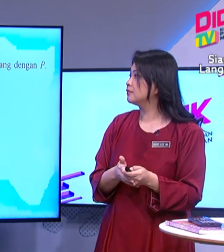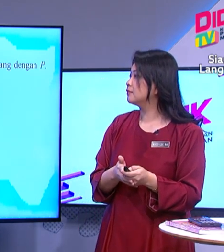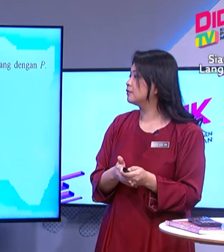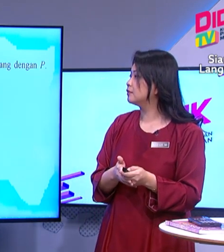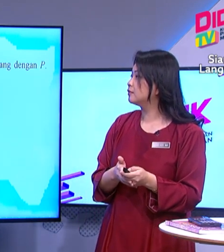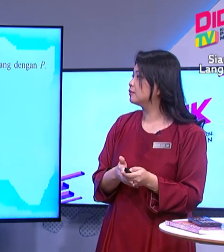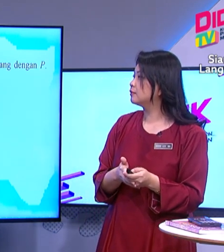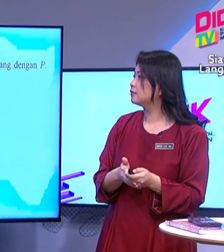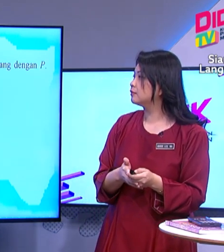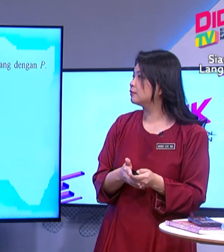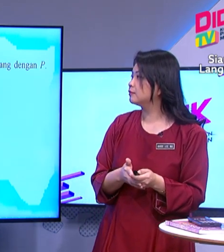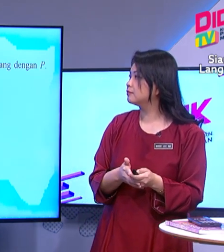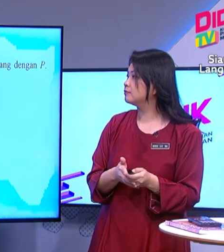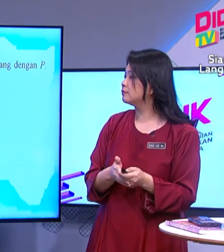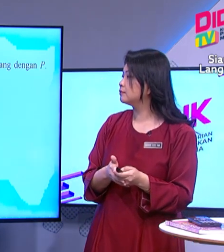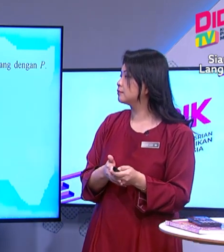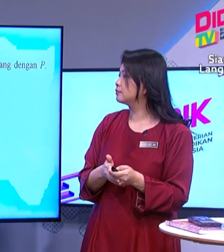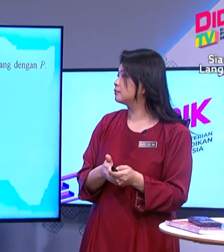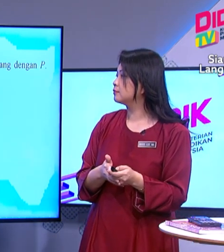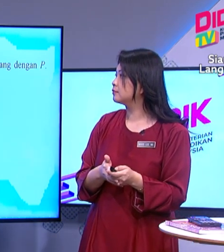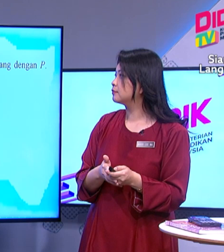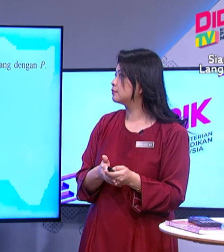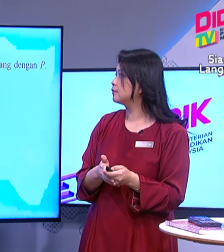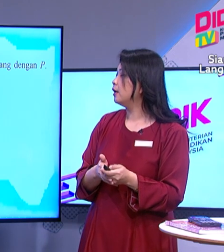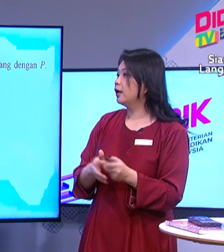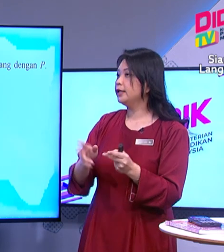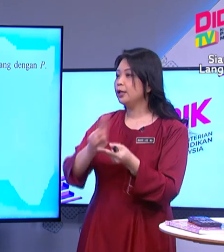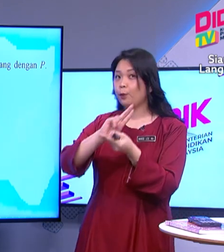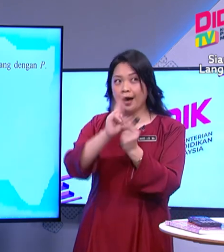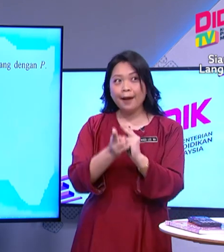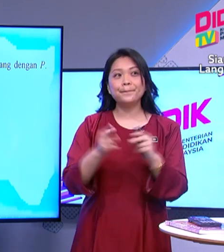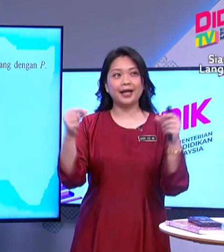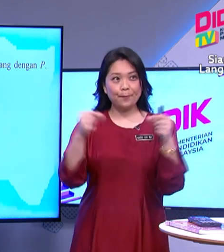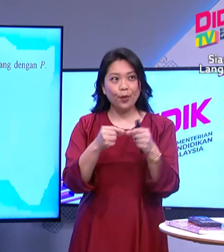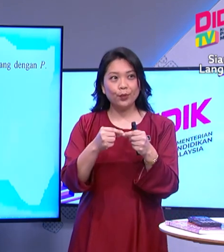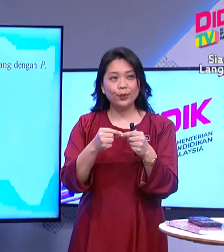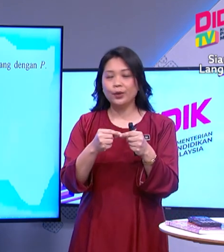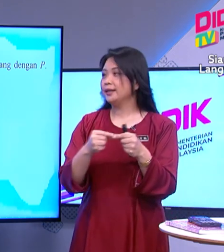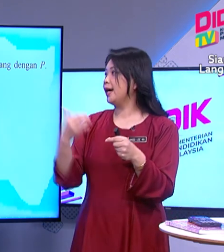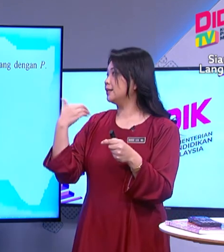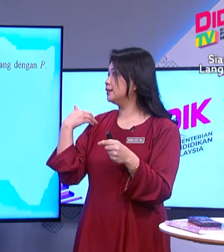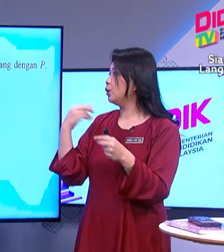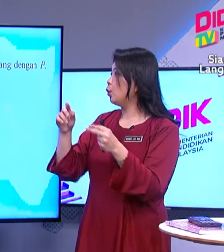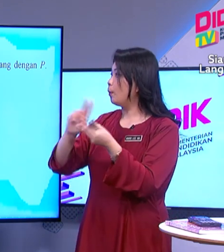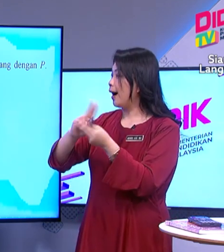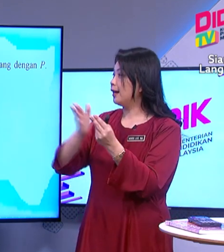KitKat Ini aloha ubahan begini waham bergabung baik dia ada ubah